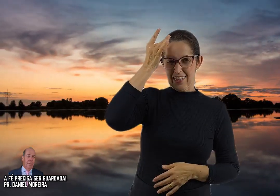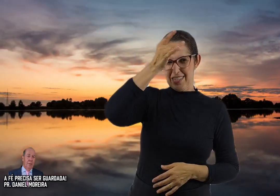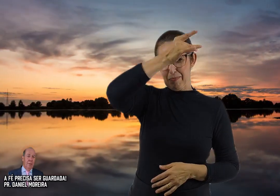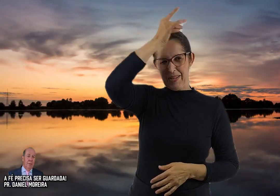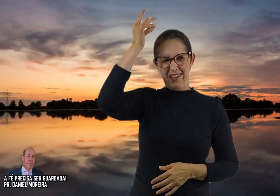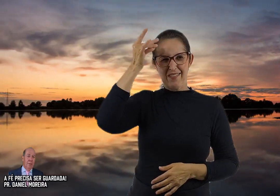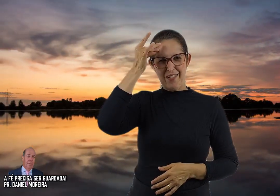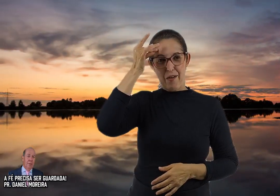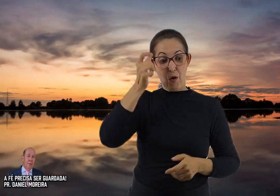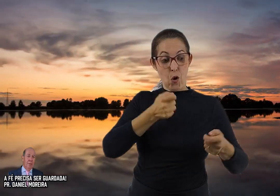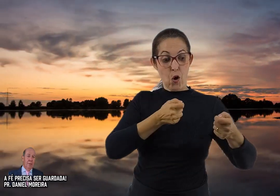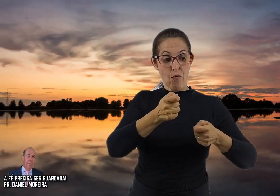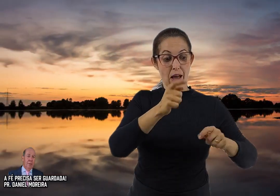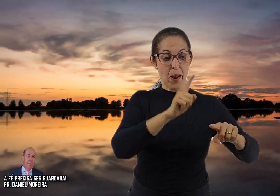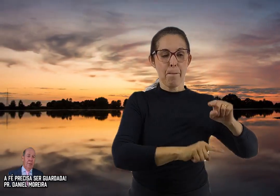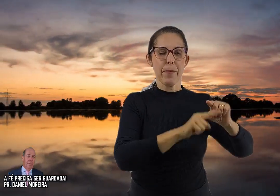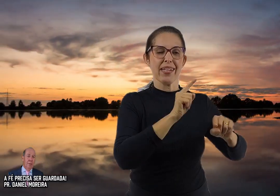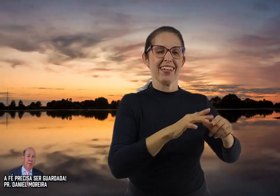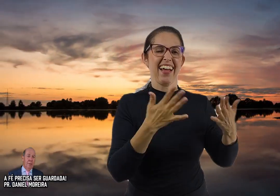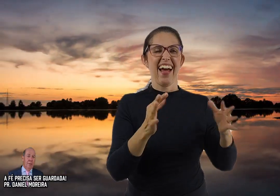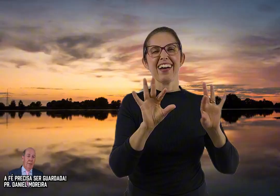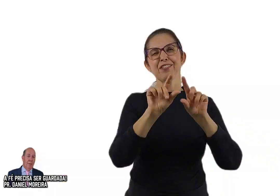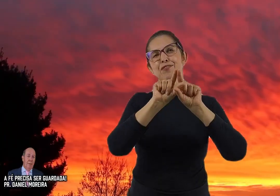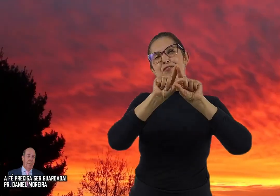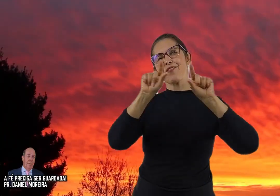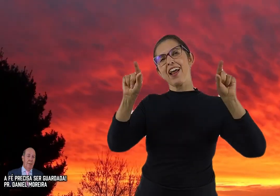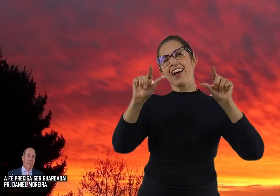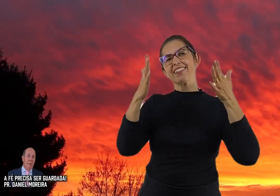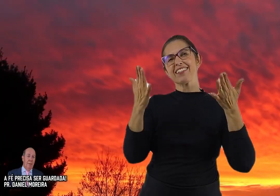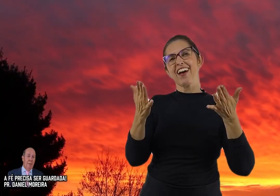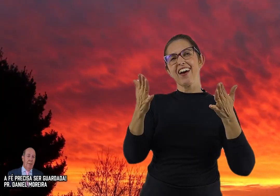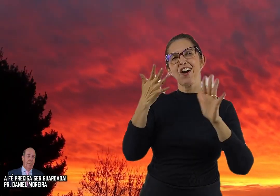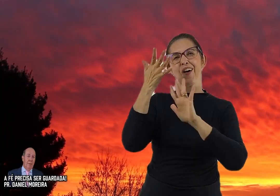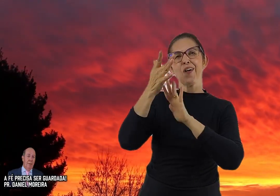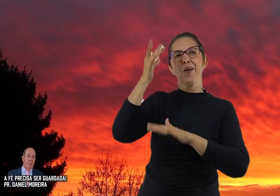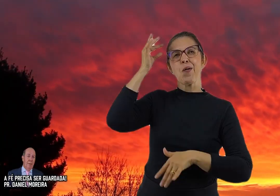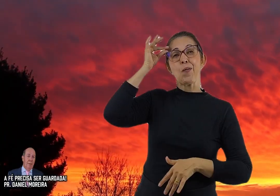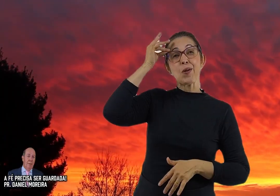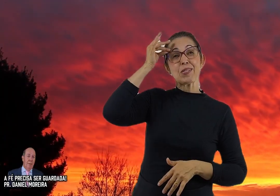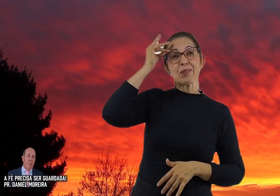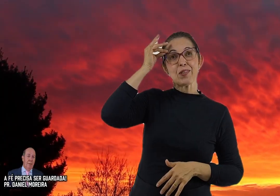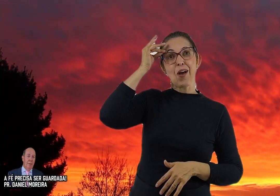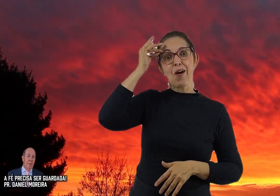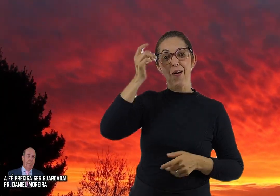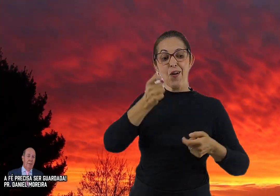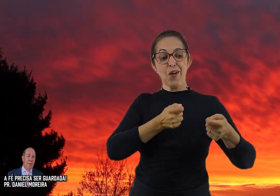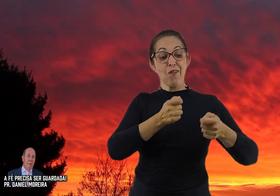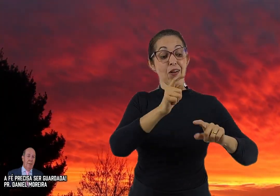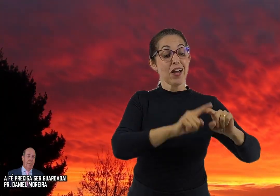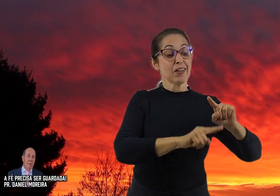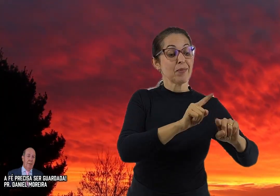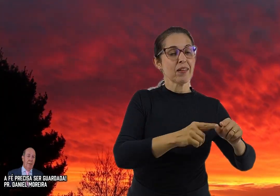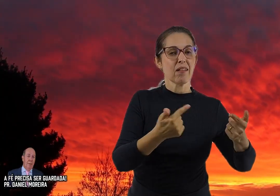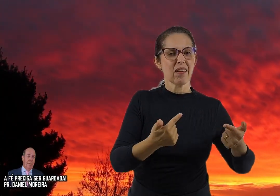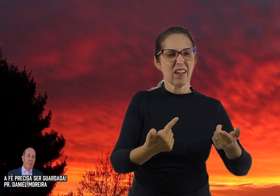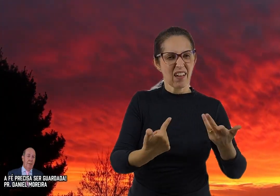frase linda, meus irmãos. Olha que frase bonita. O espiritual governa o material. Eu estou vivendo